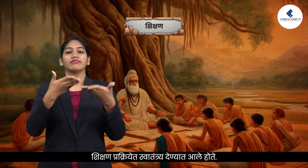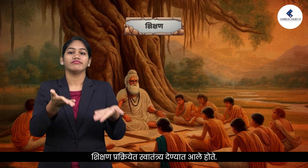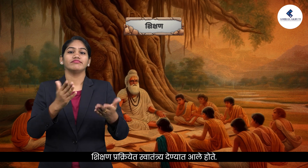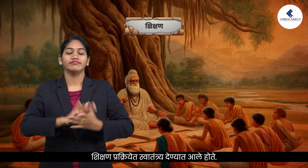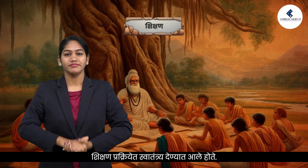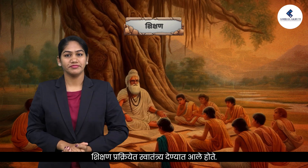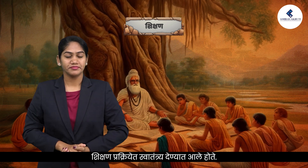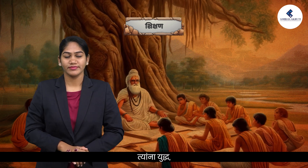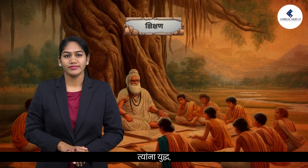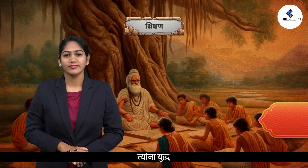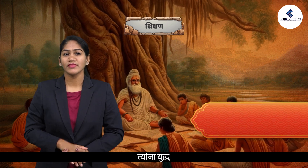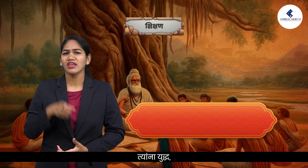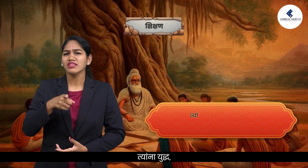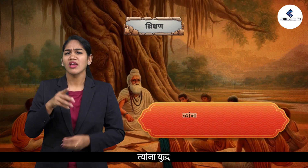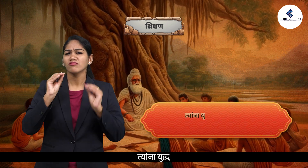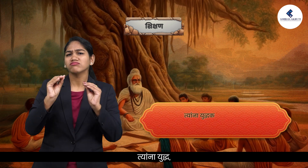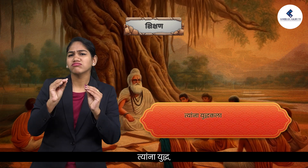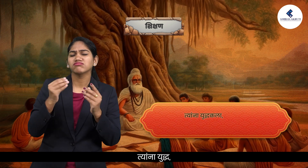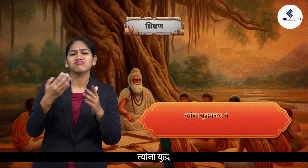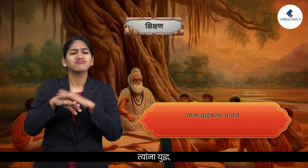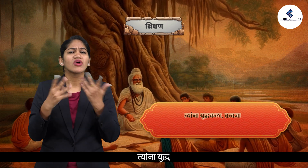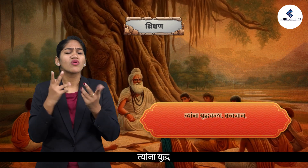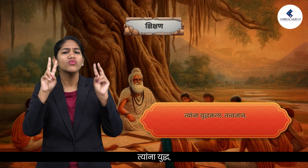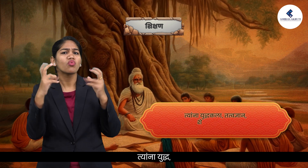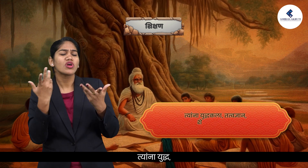होते. त्यांना युद्ध,